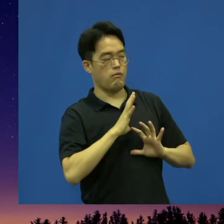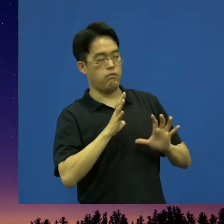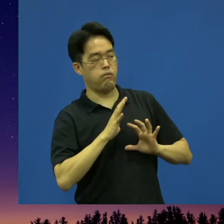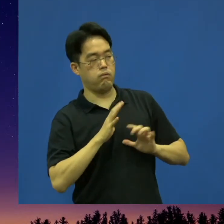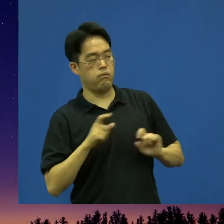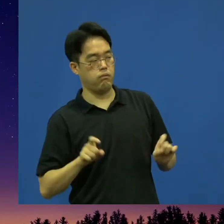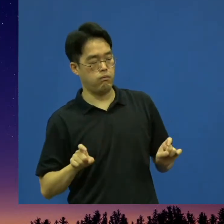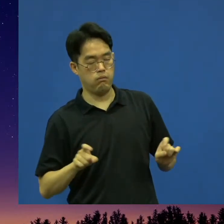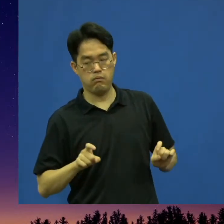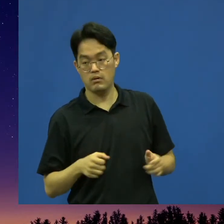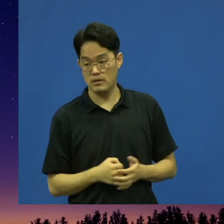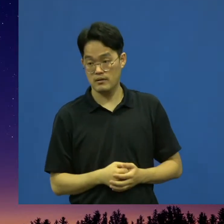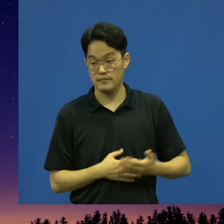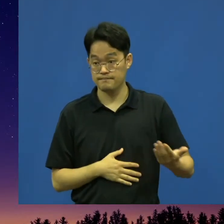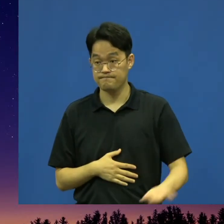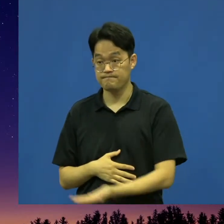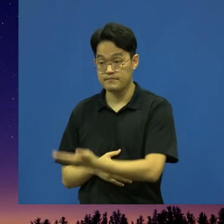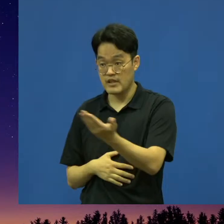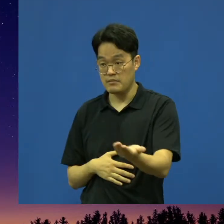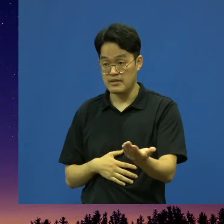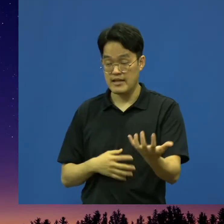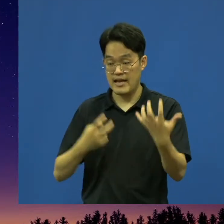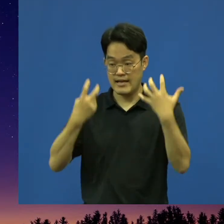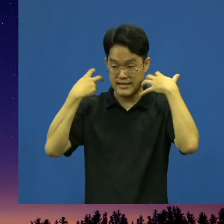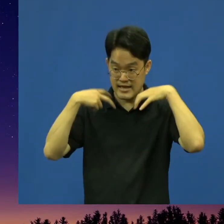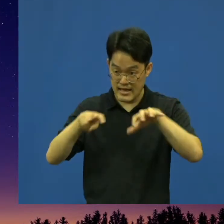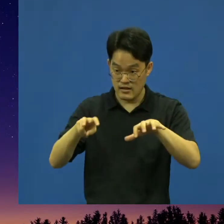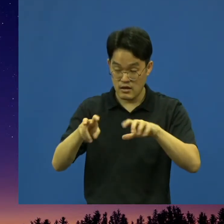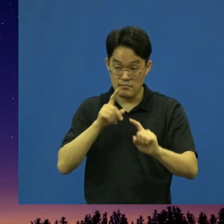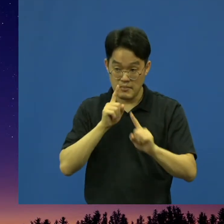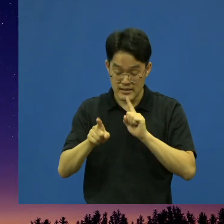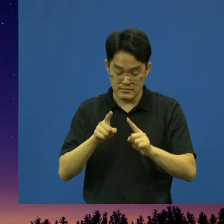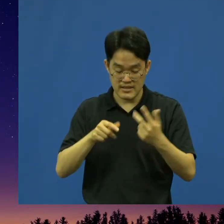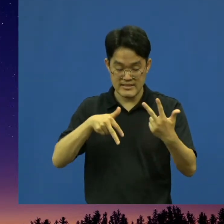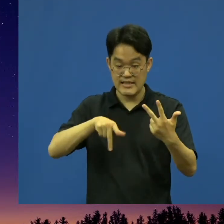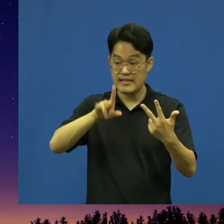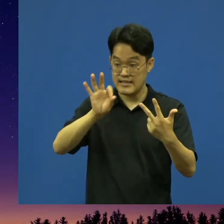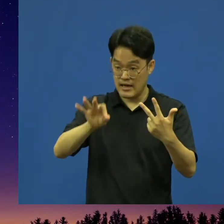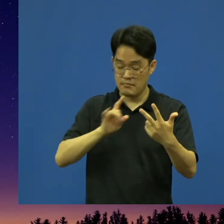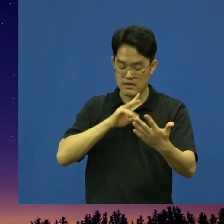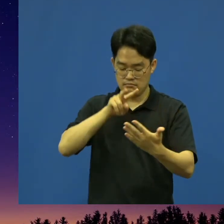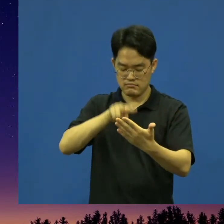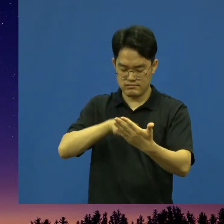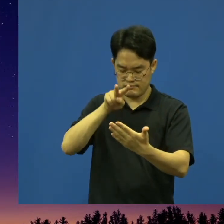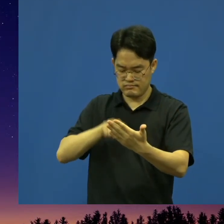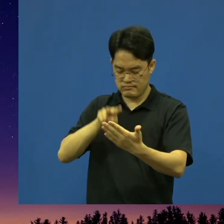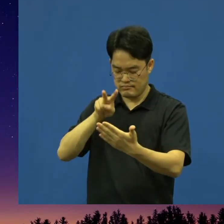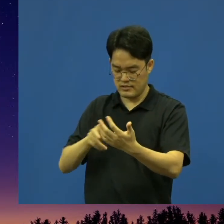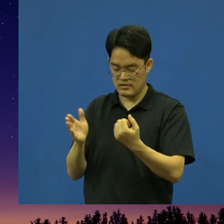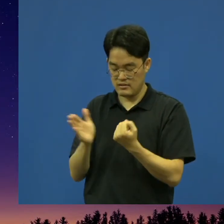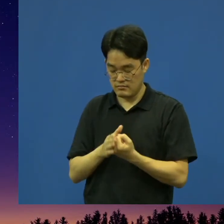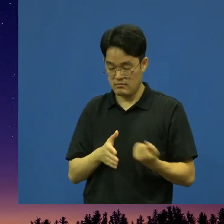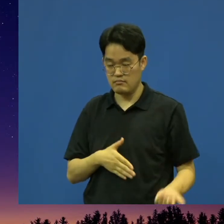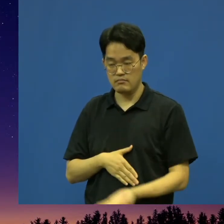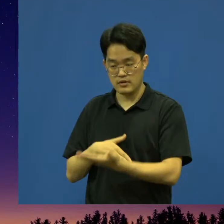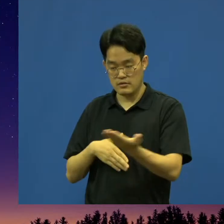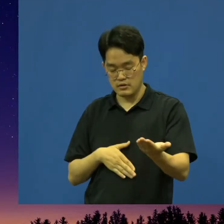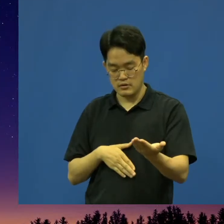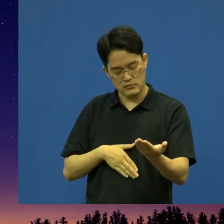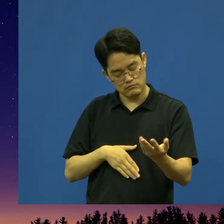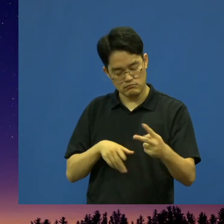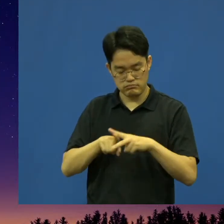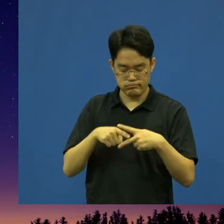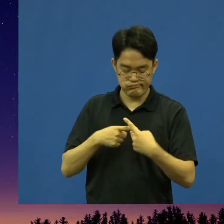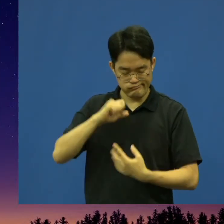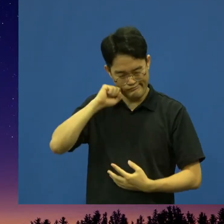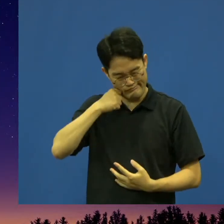여러분들은 이 다니엘서를 7장만 탁 보고 있기 때문에 뭐라고 말하기가 참 어렵겠지만,